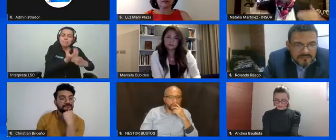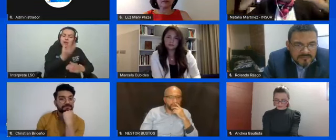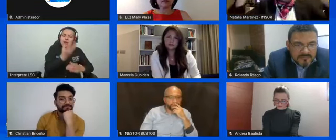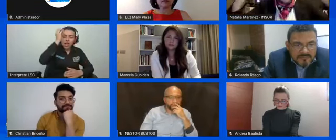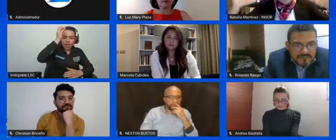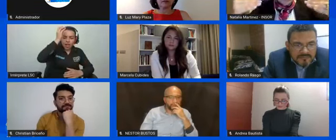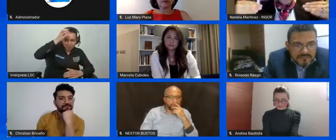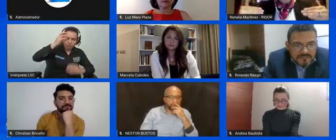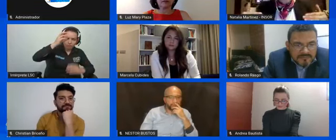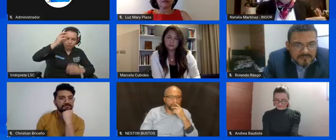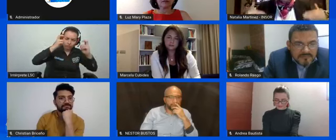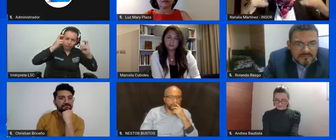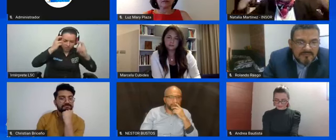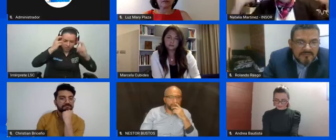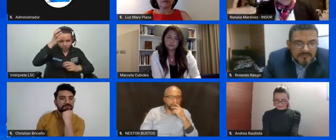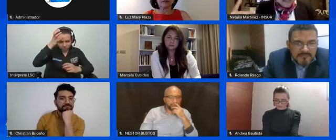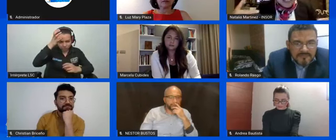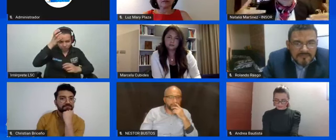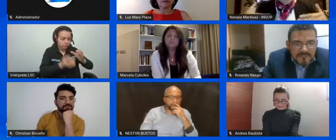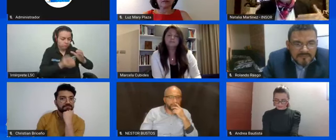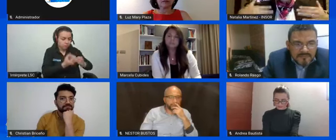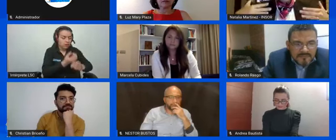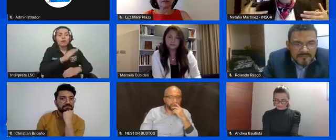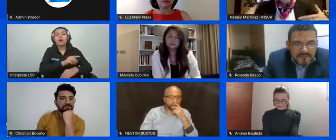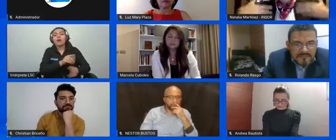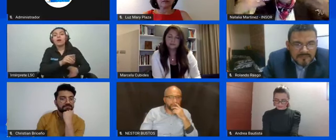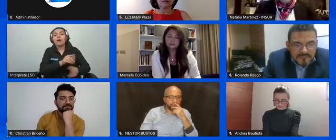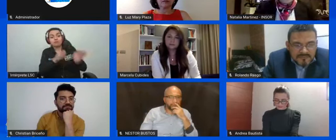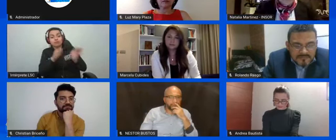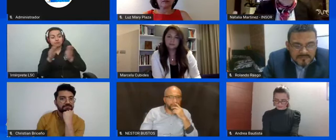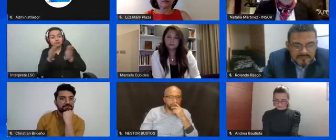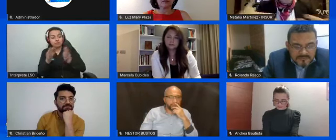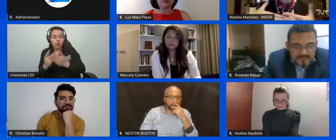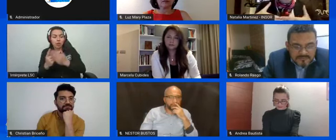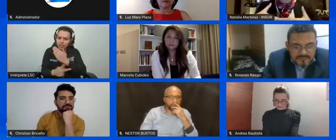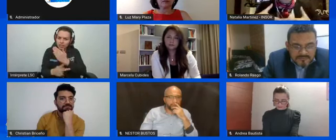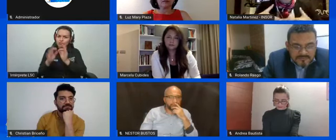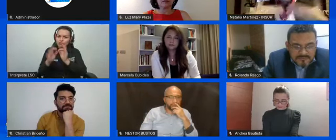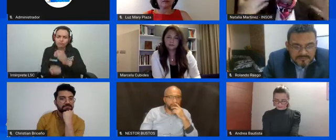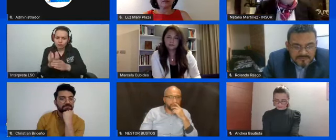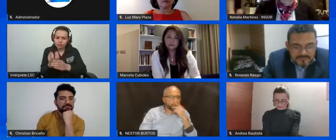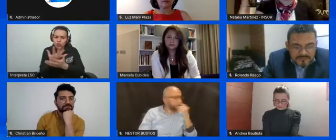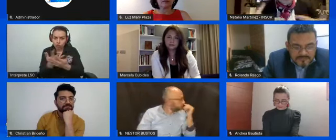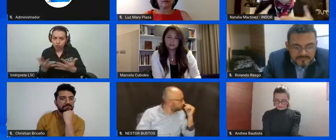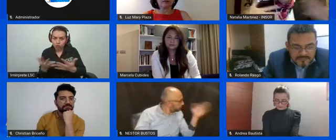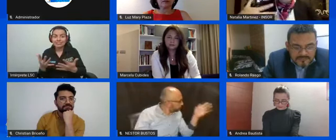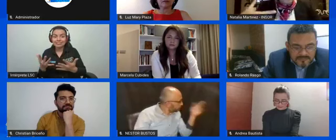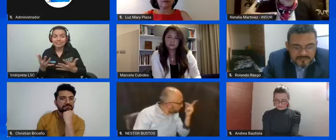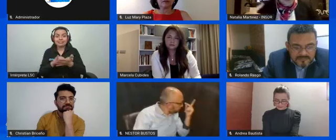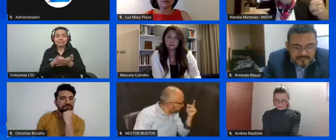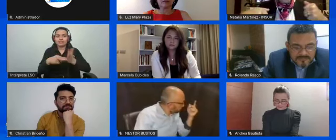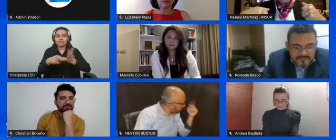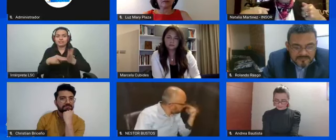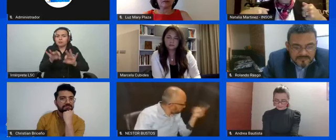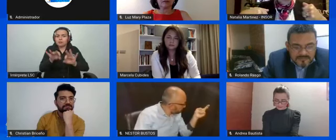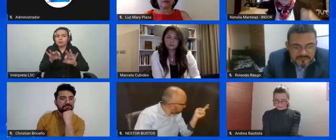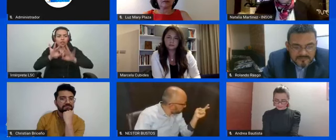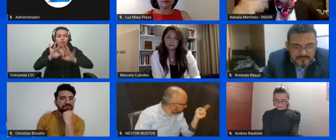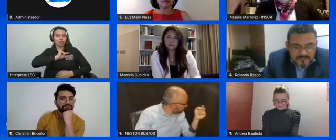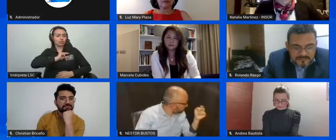específicas, que el instituto esté adelante y que el instituto esté adelante para mejorar la educación de las